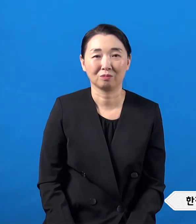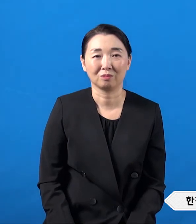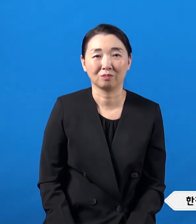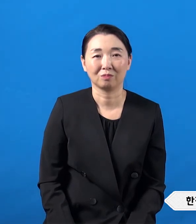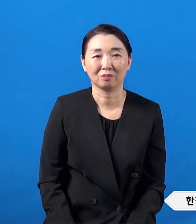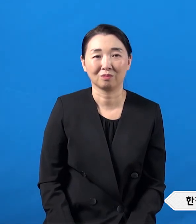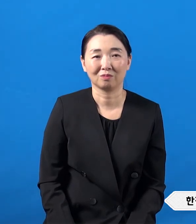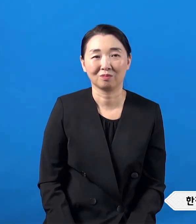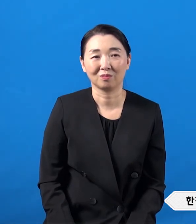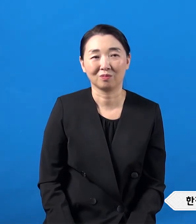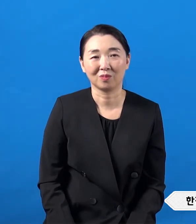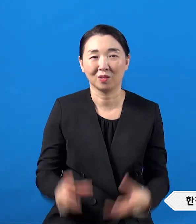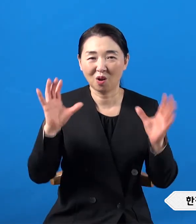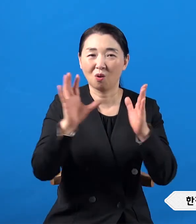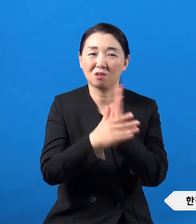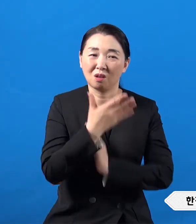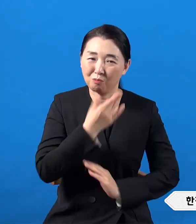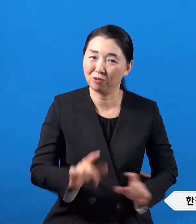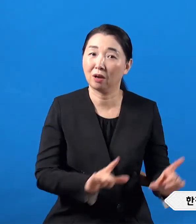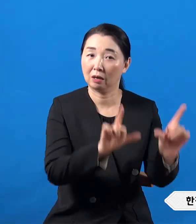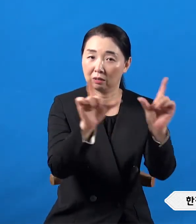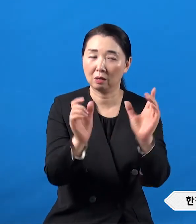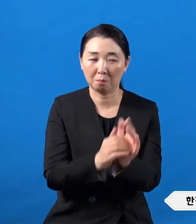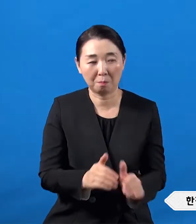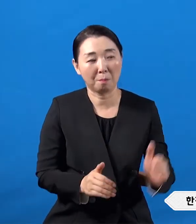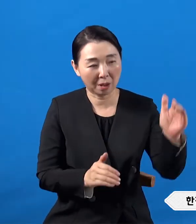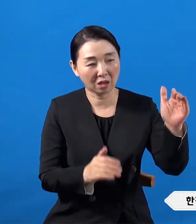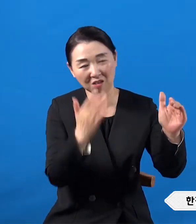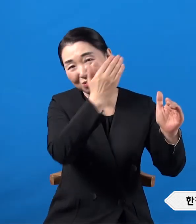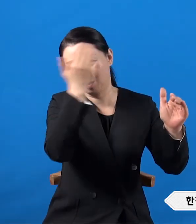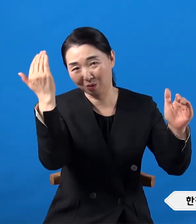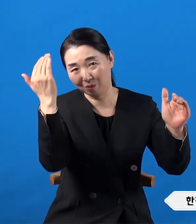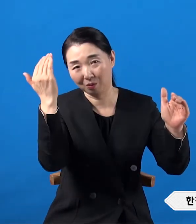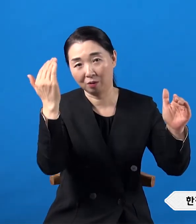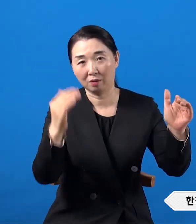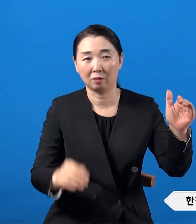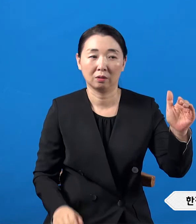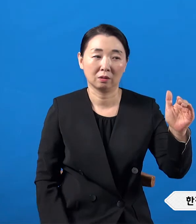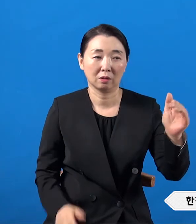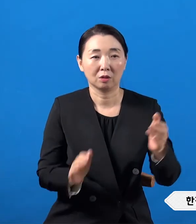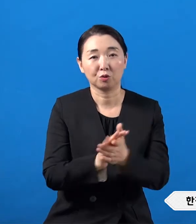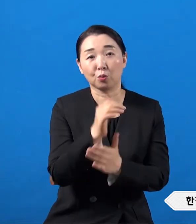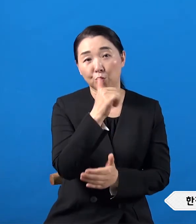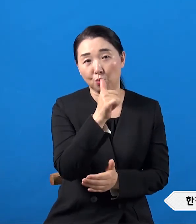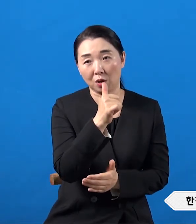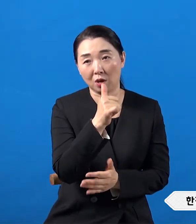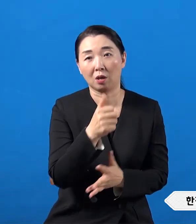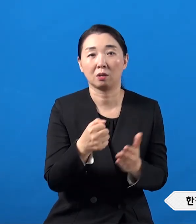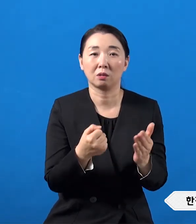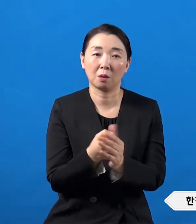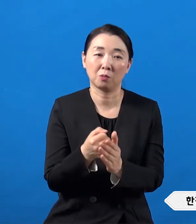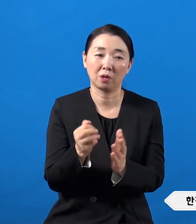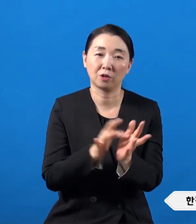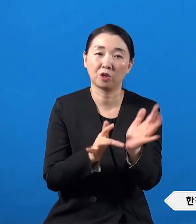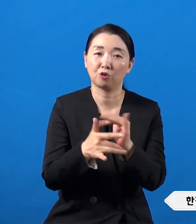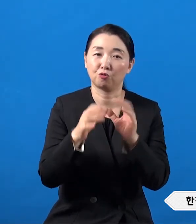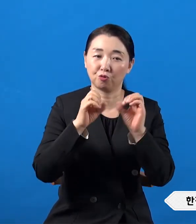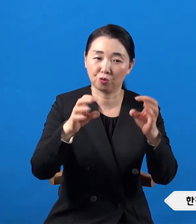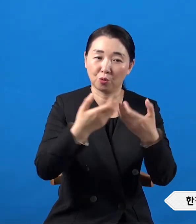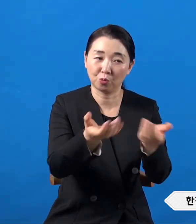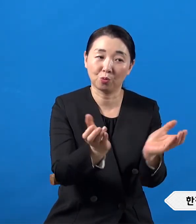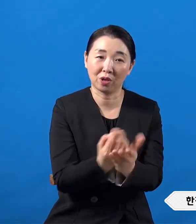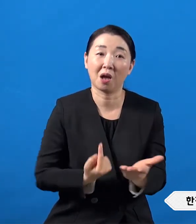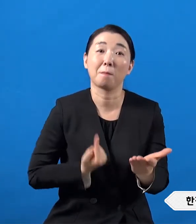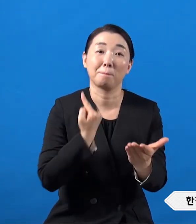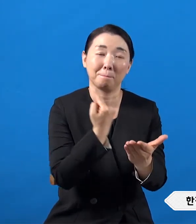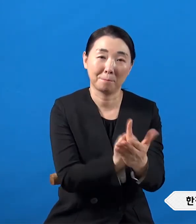그렇게 불행한 어린 시절을 보내고 자라서 청년이 됐는데 친구 소개로 예수 전도단에